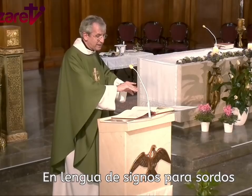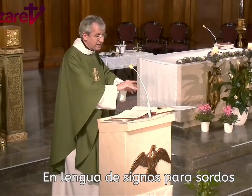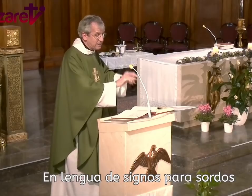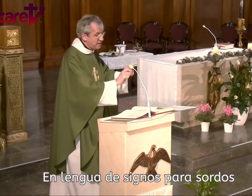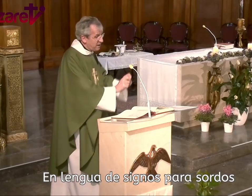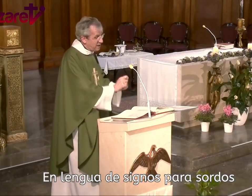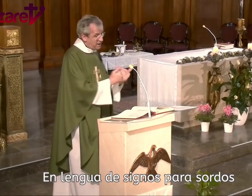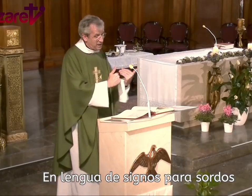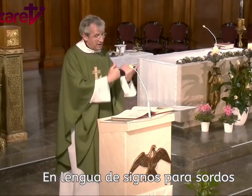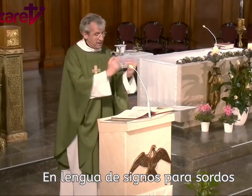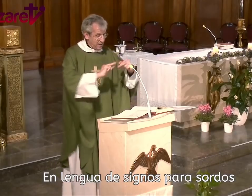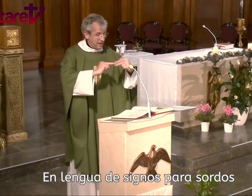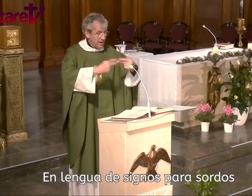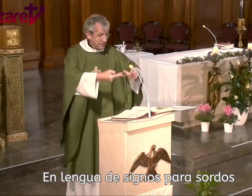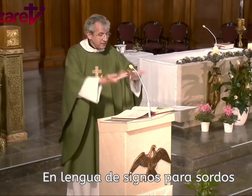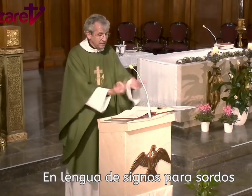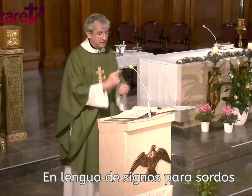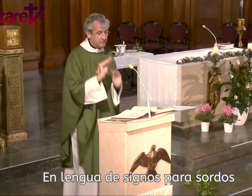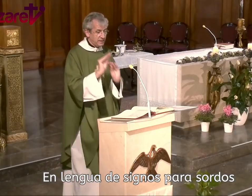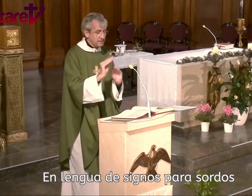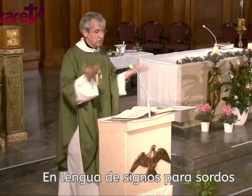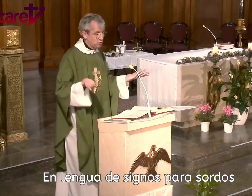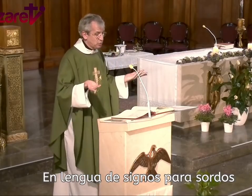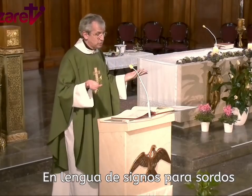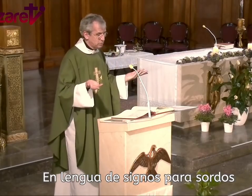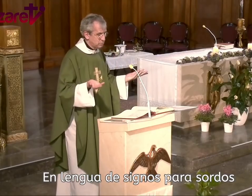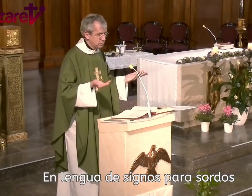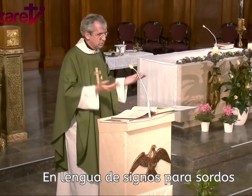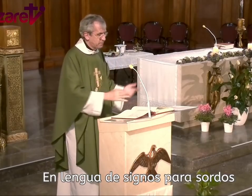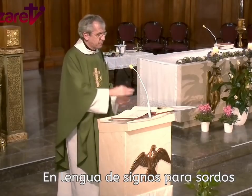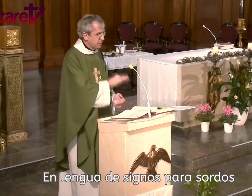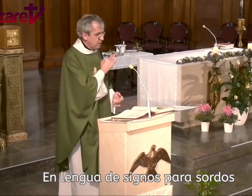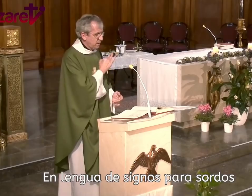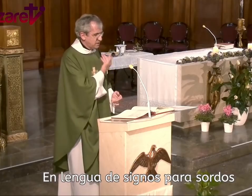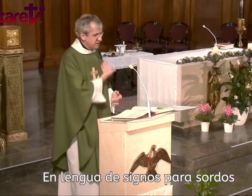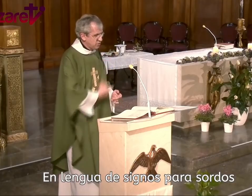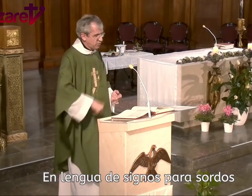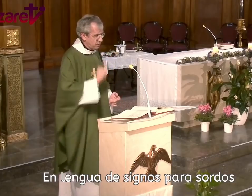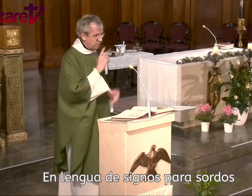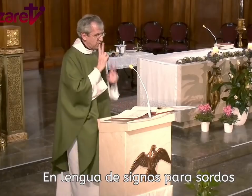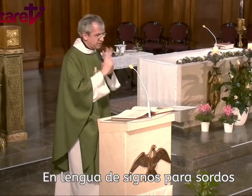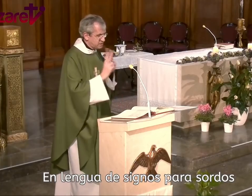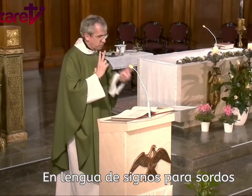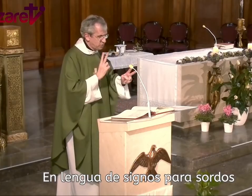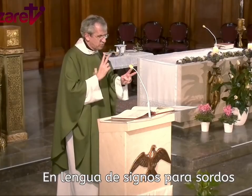Aquí tienes lo tuyo El señor respondió